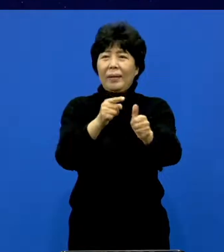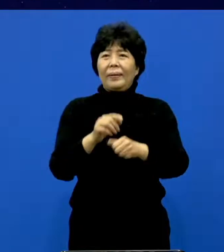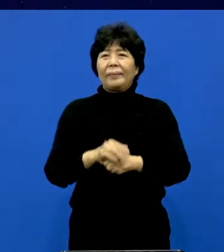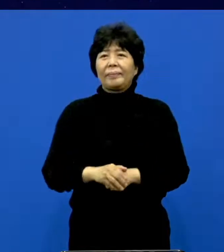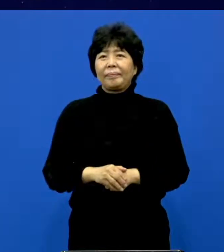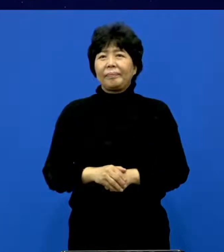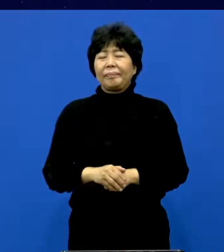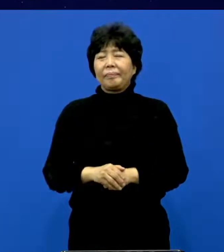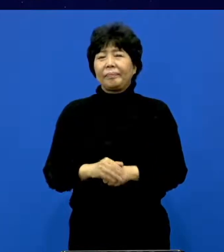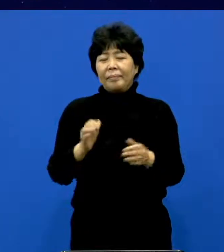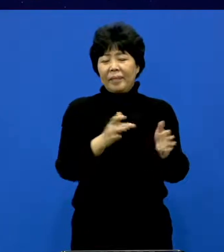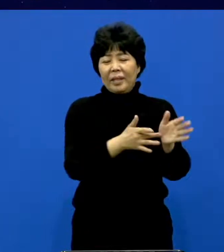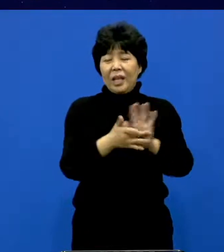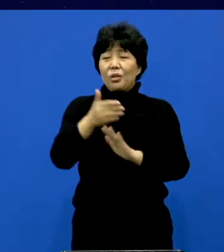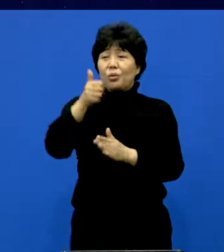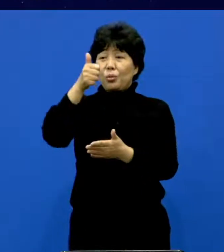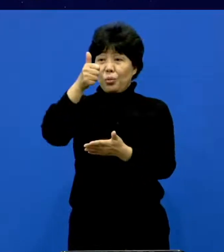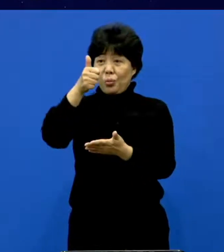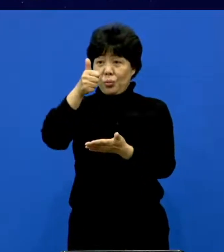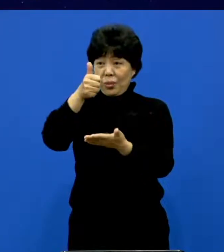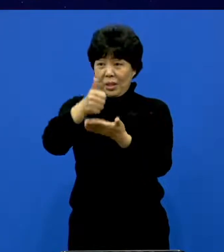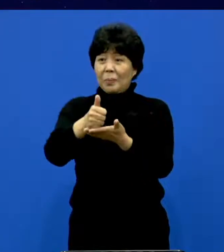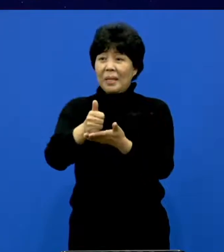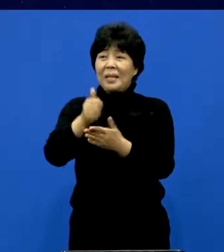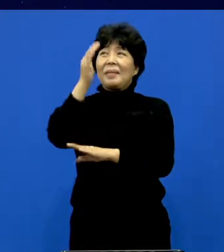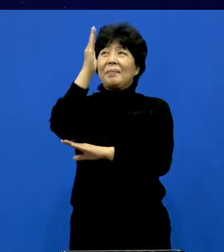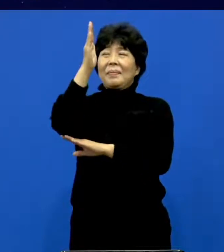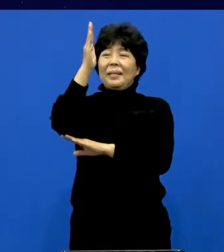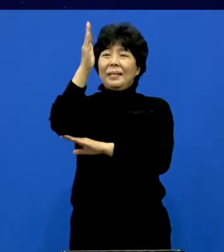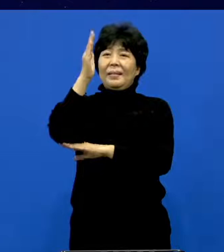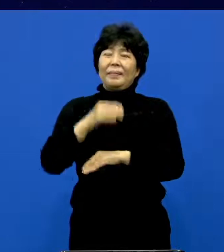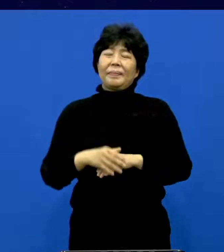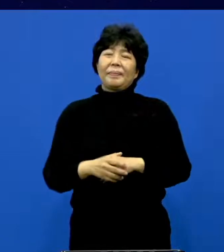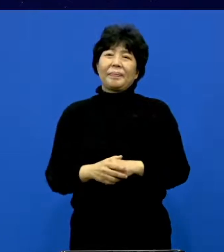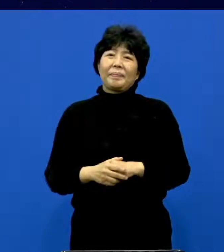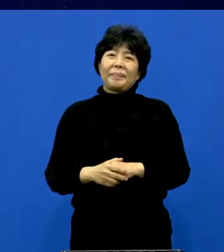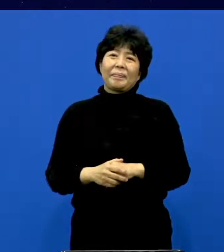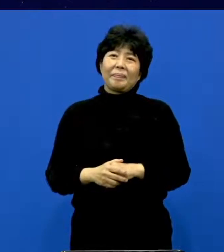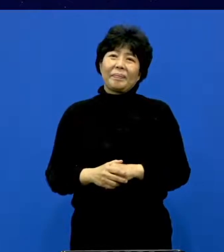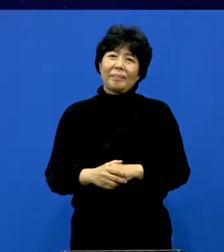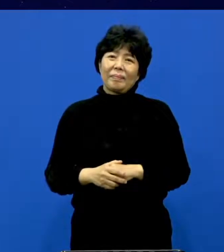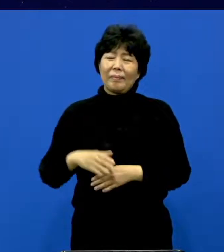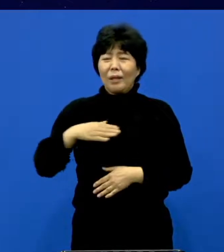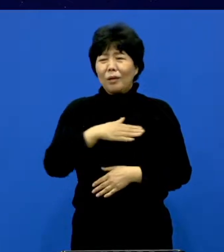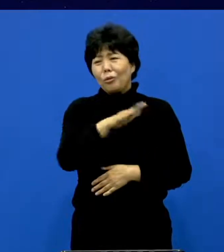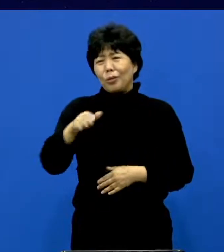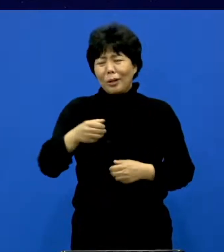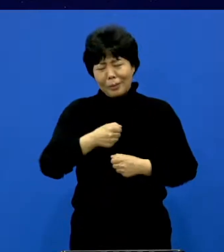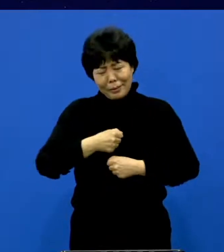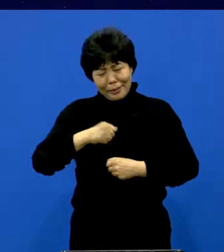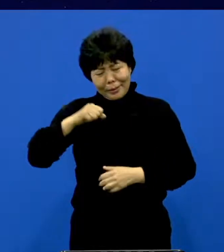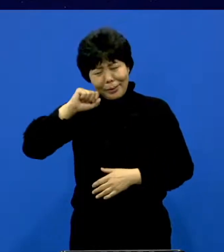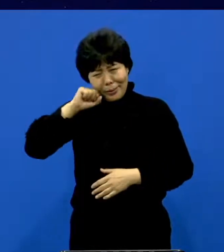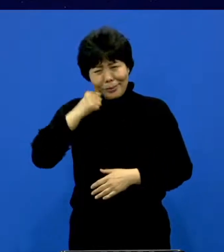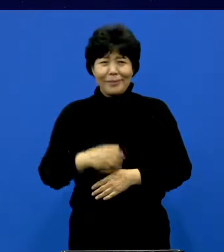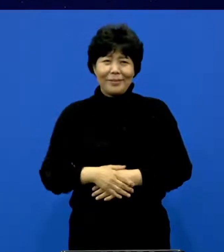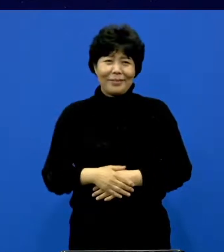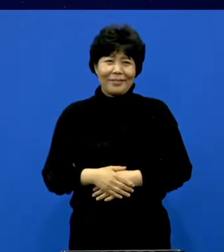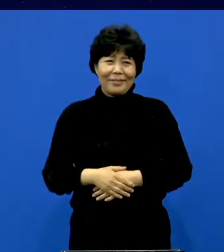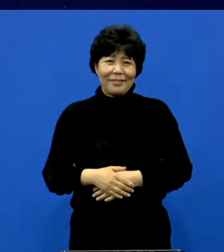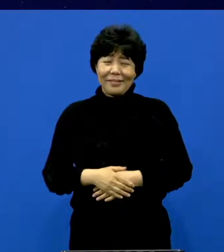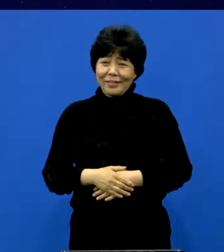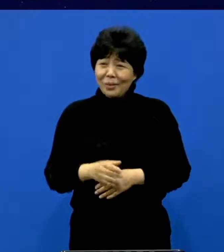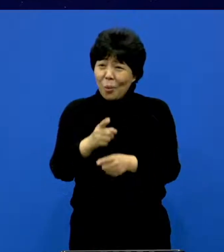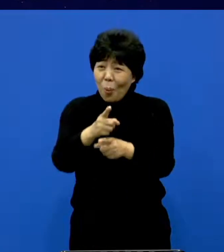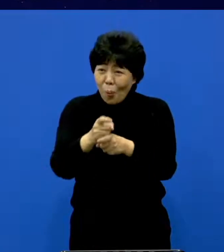하신 설교. 자, 여러분, 이거 얼마나 감당하기 어려운 말씀이에요. 이거 엄청난 얘기잖아요. 이거 어떻게 가능해요? 원수를